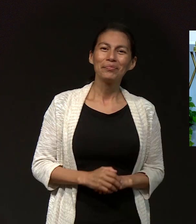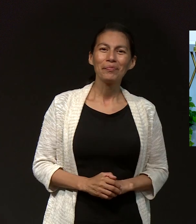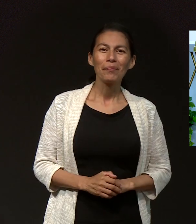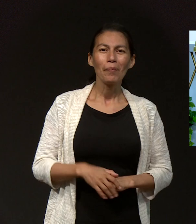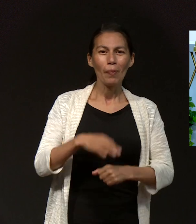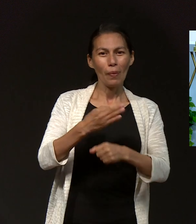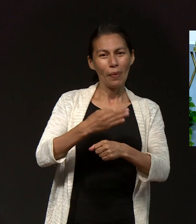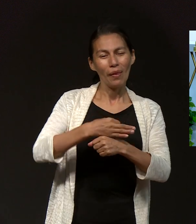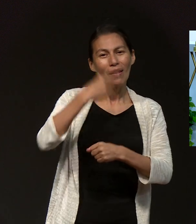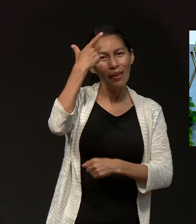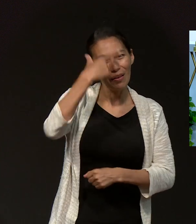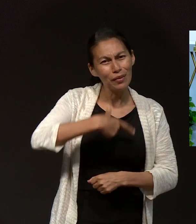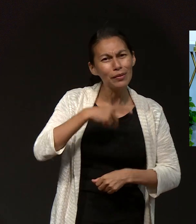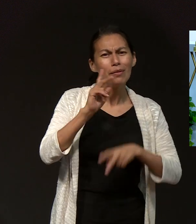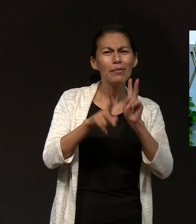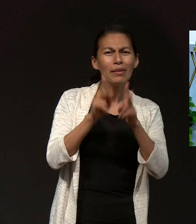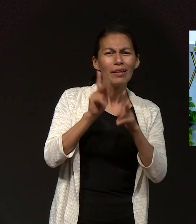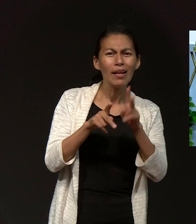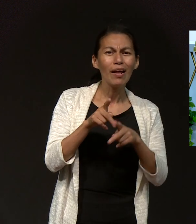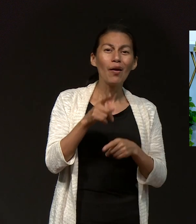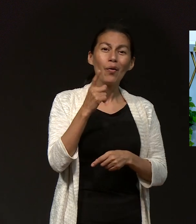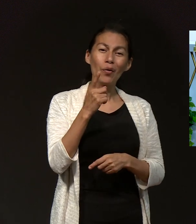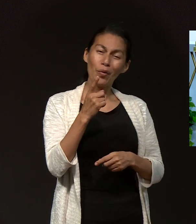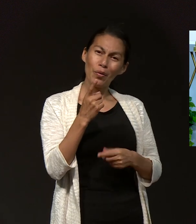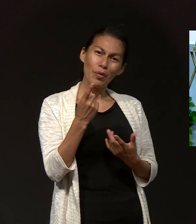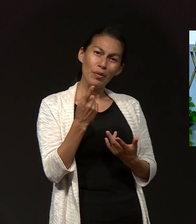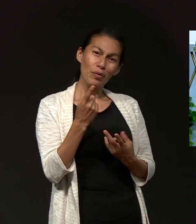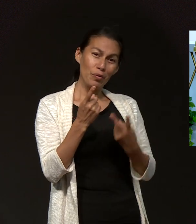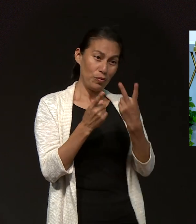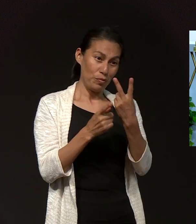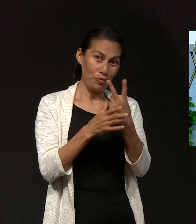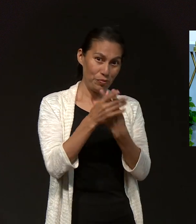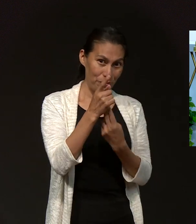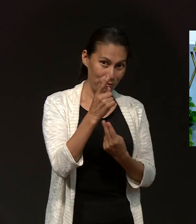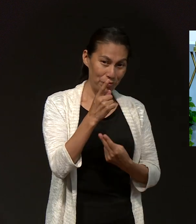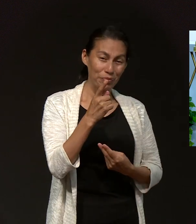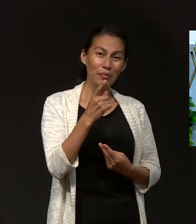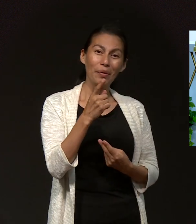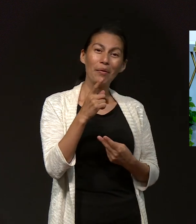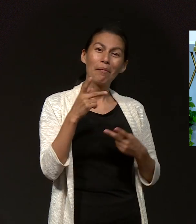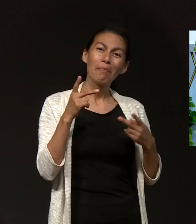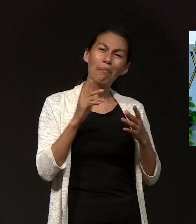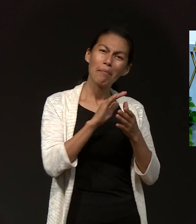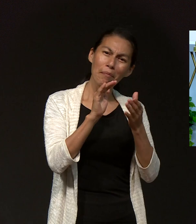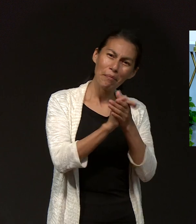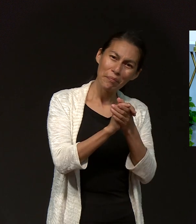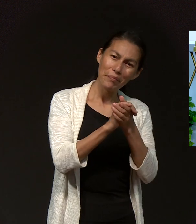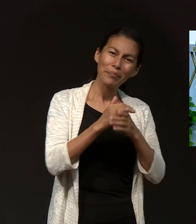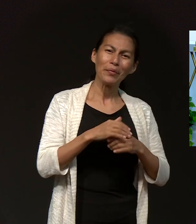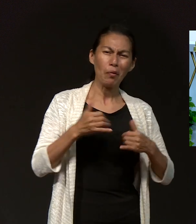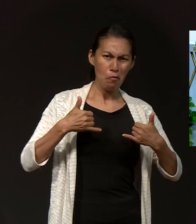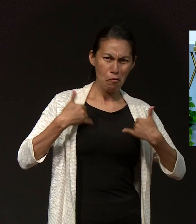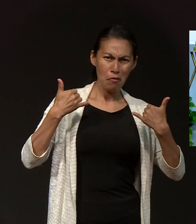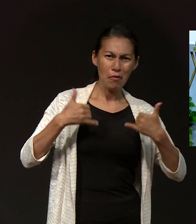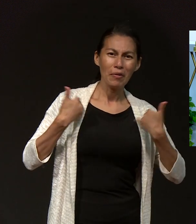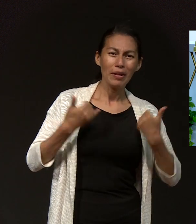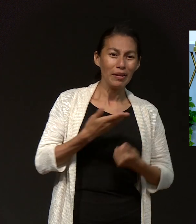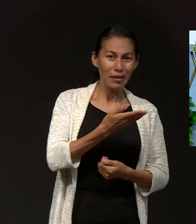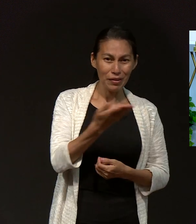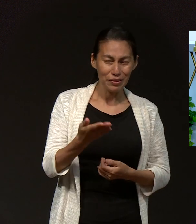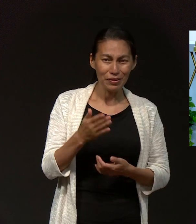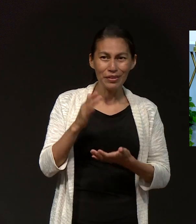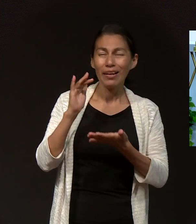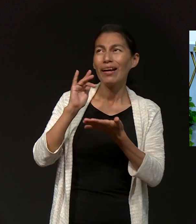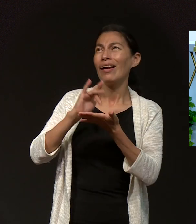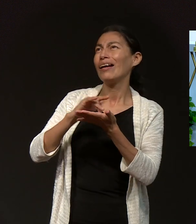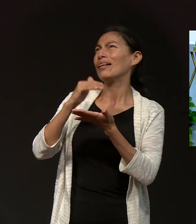vida. Esa noche vamos a platicar con una joven pareja que dará gracias